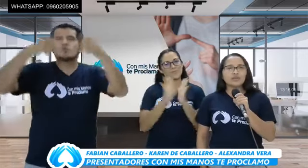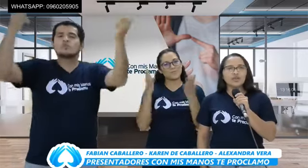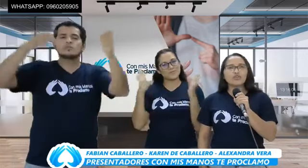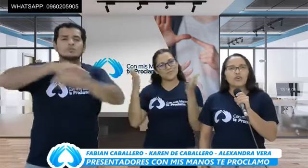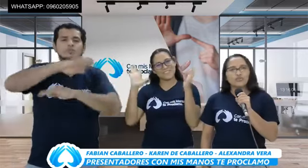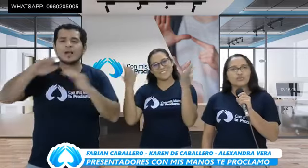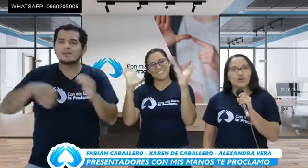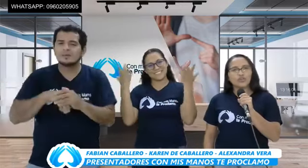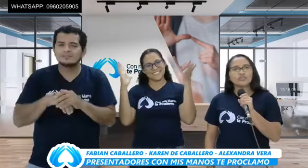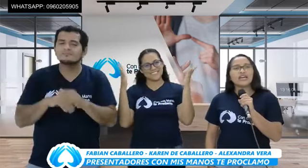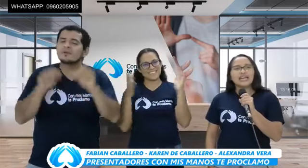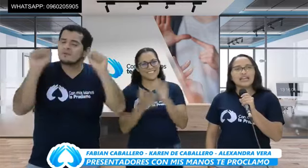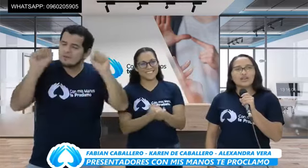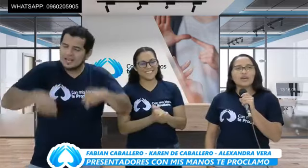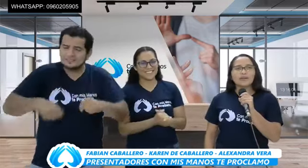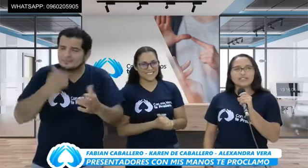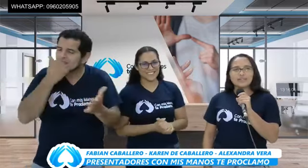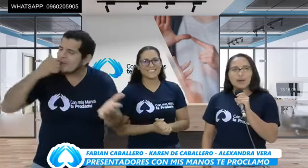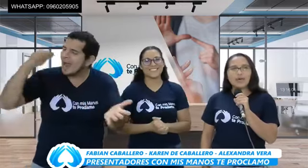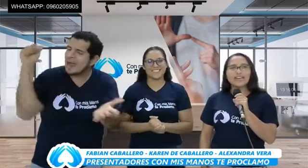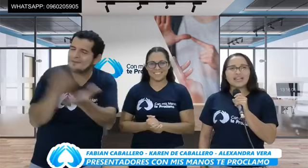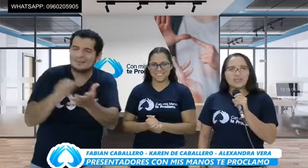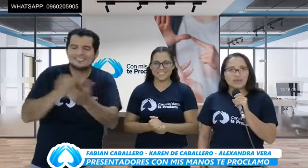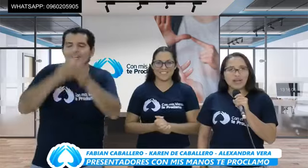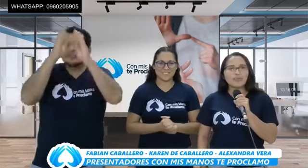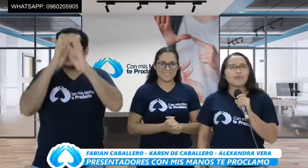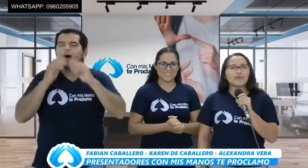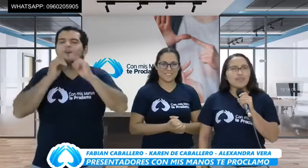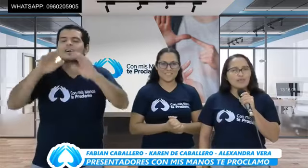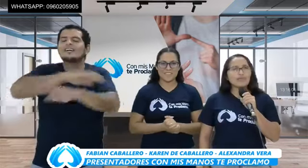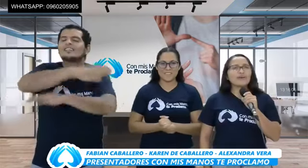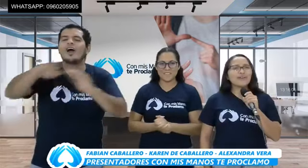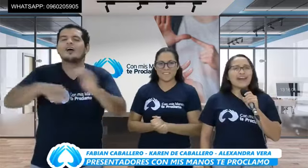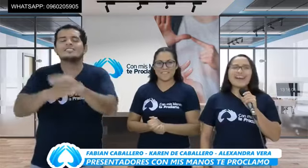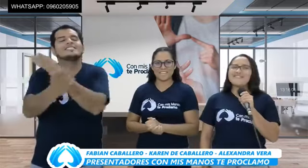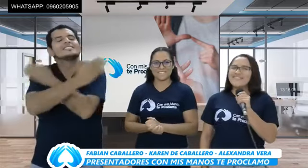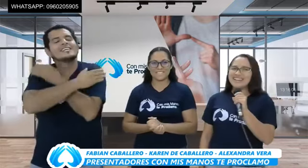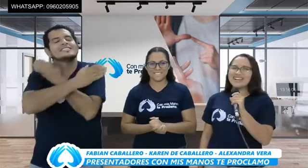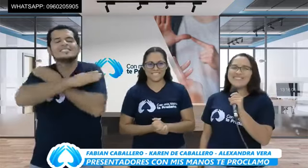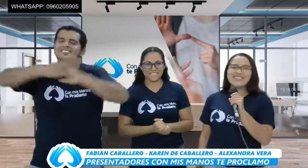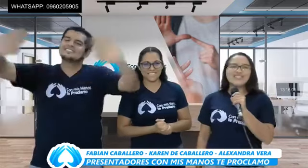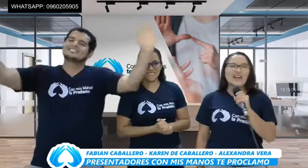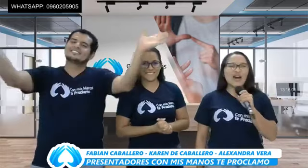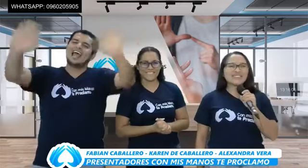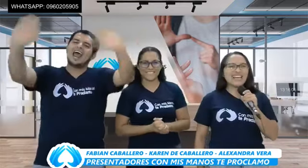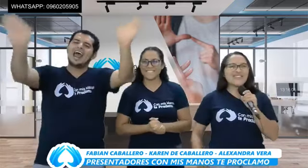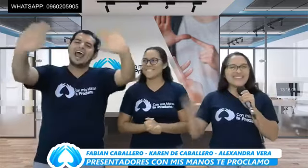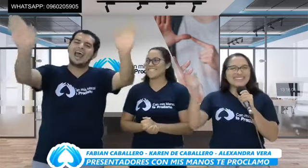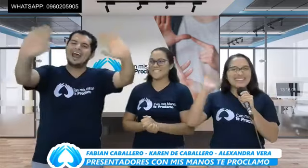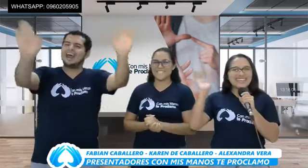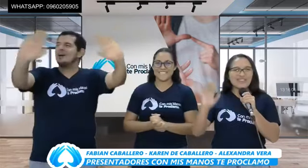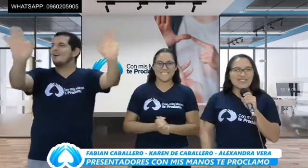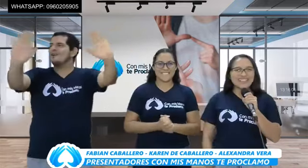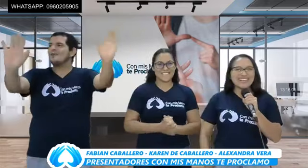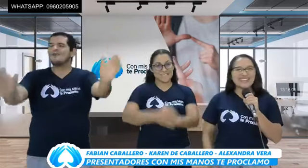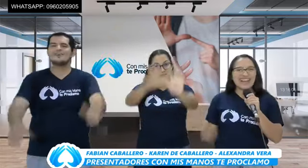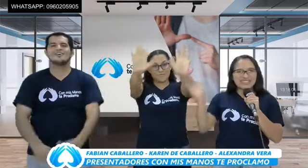compartir también con todos los que participamos en el programa. Podemos mejorar, amén, amén. Dios les